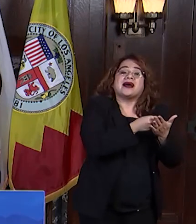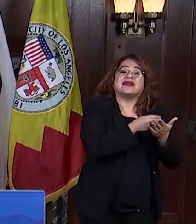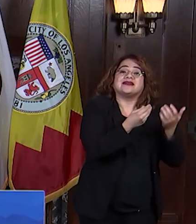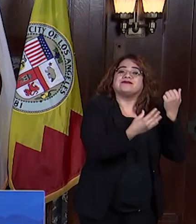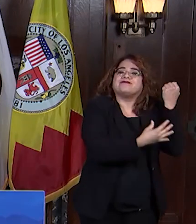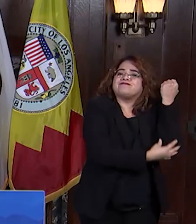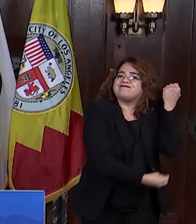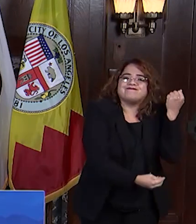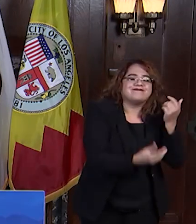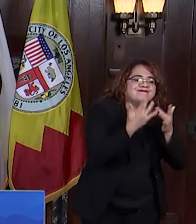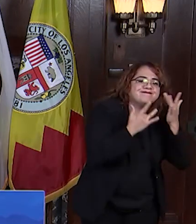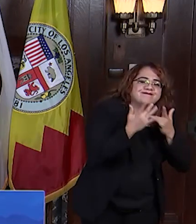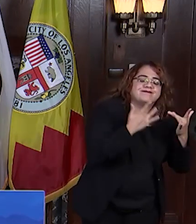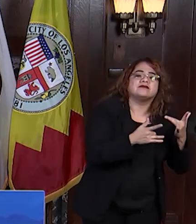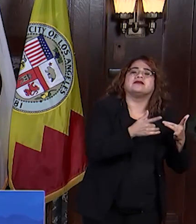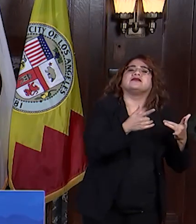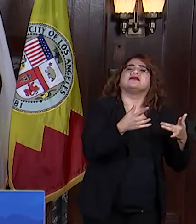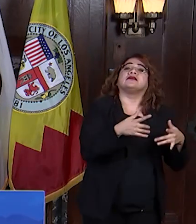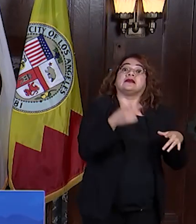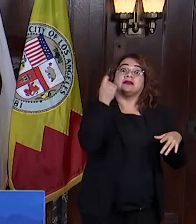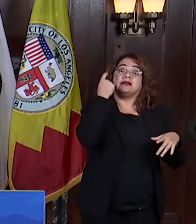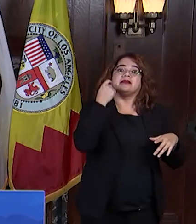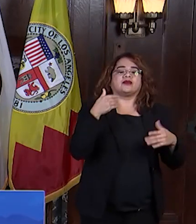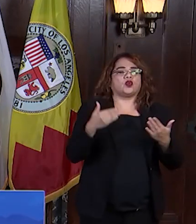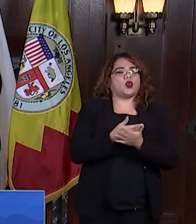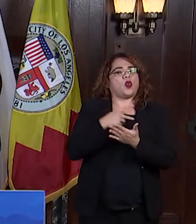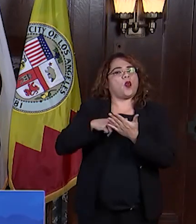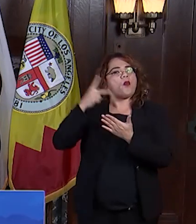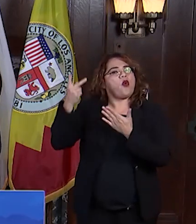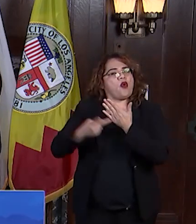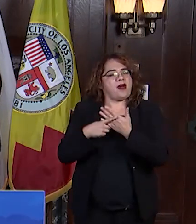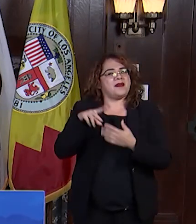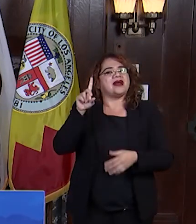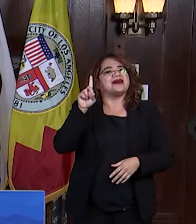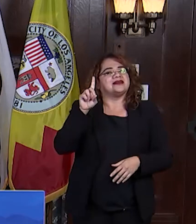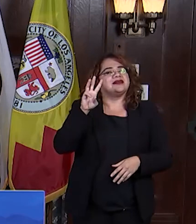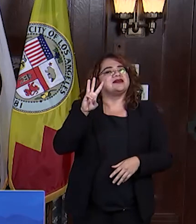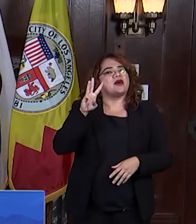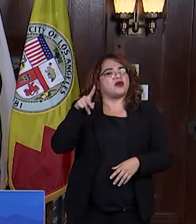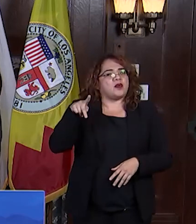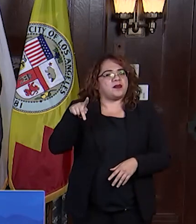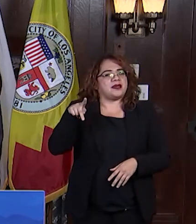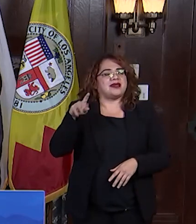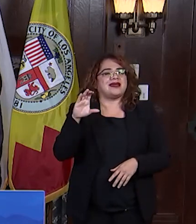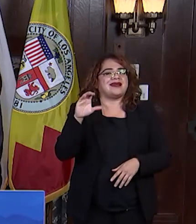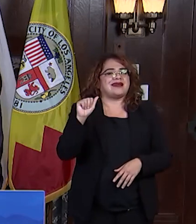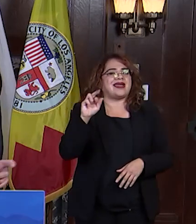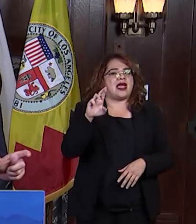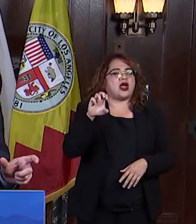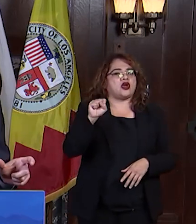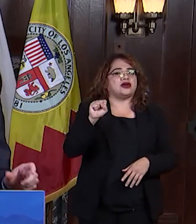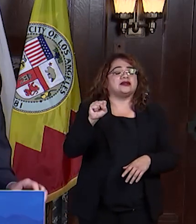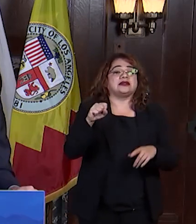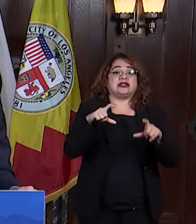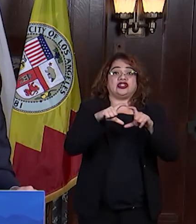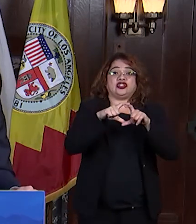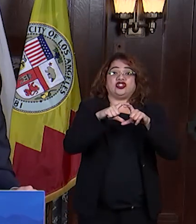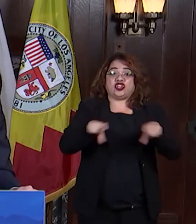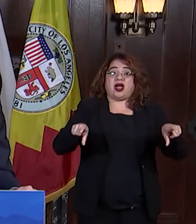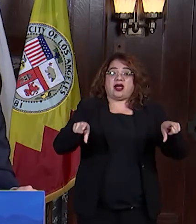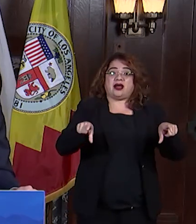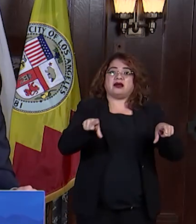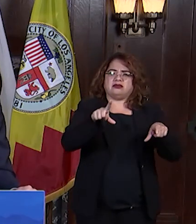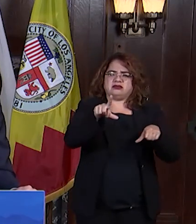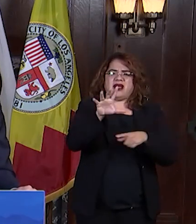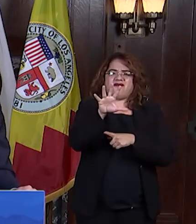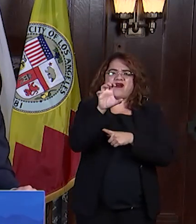pueden solicitar el subsidio DWP Utility Cares, un cheque de